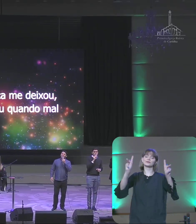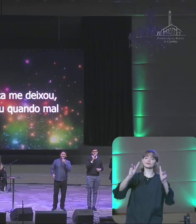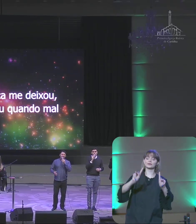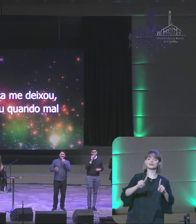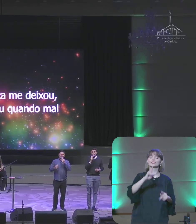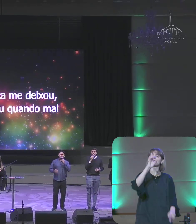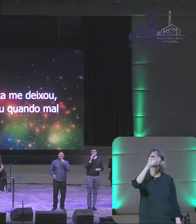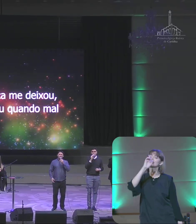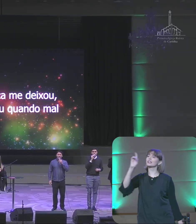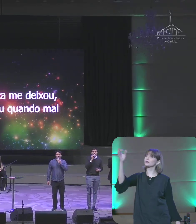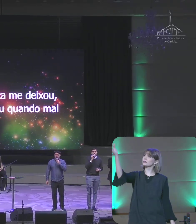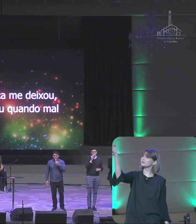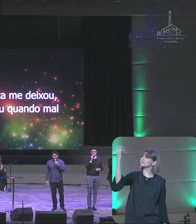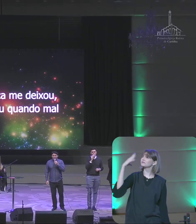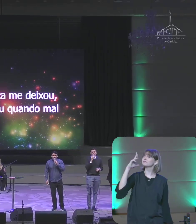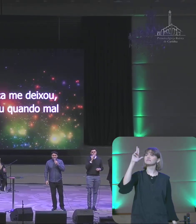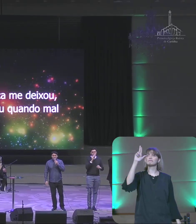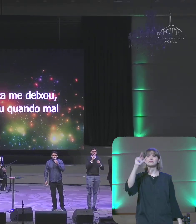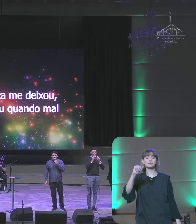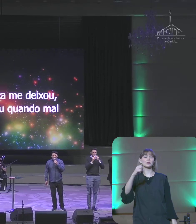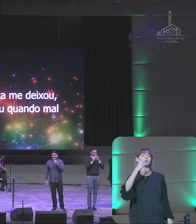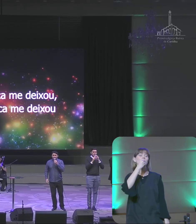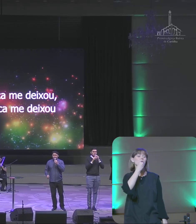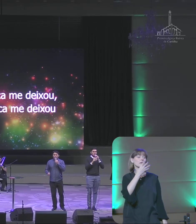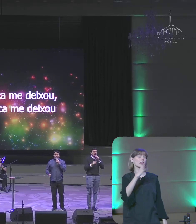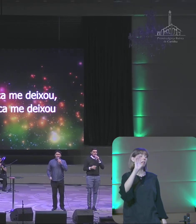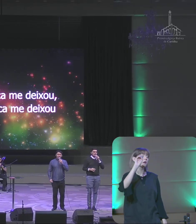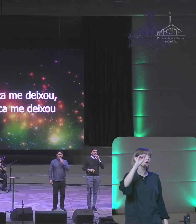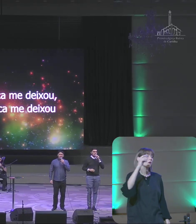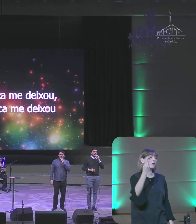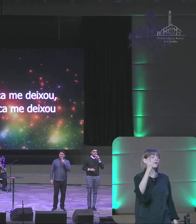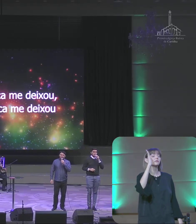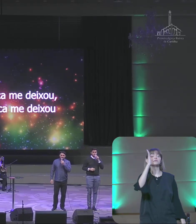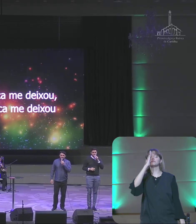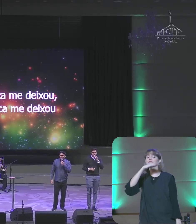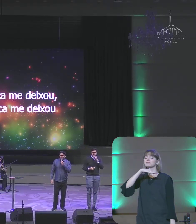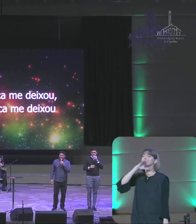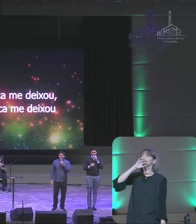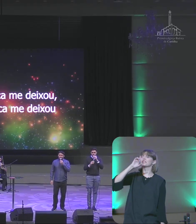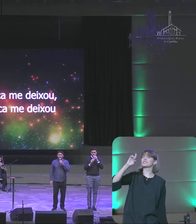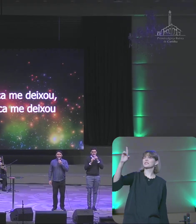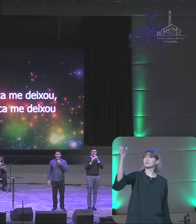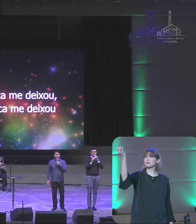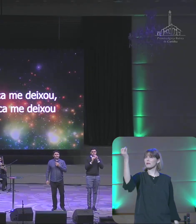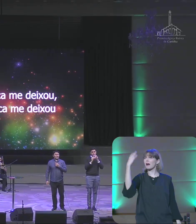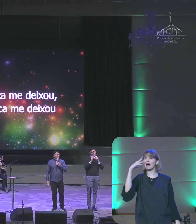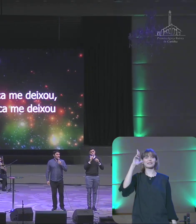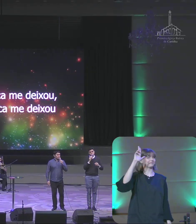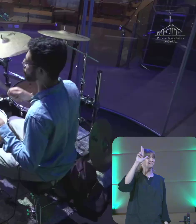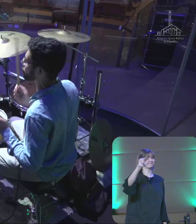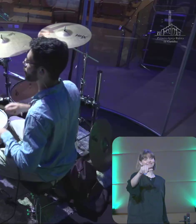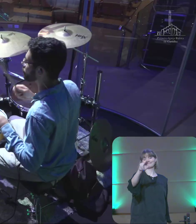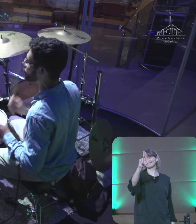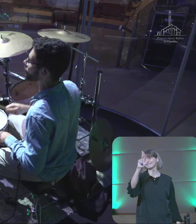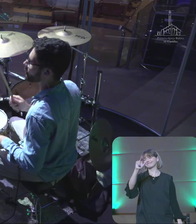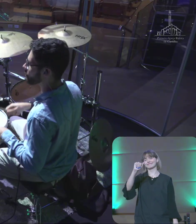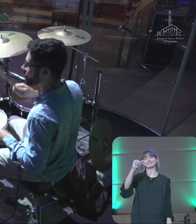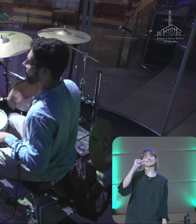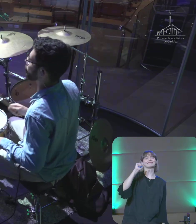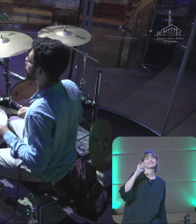deixou quando bem ou quando mal. Oh, não, nunca me deixou. O Senhor